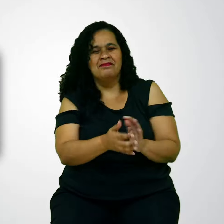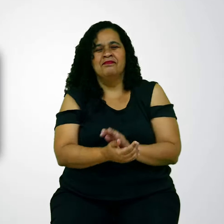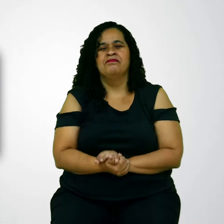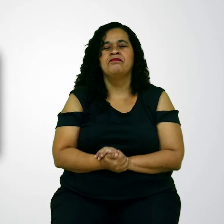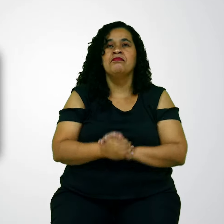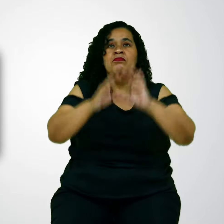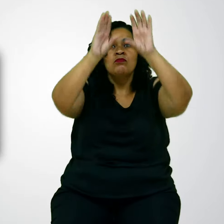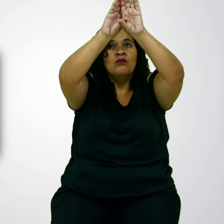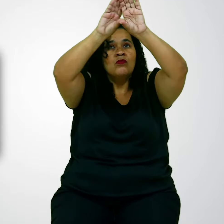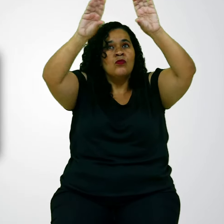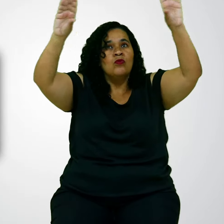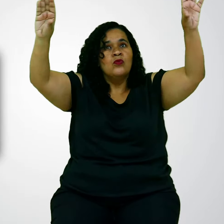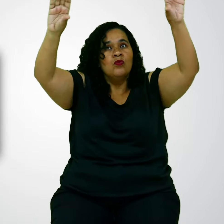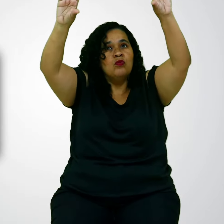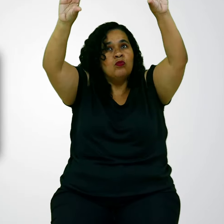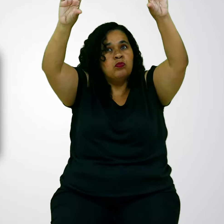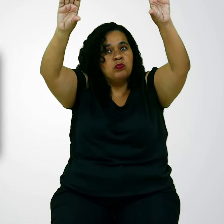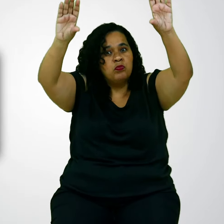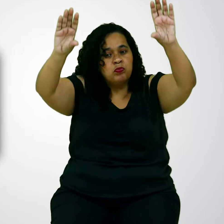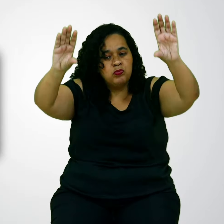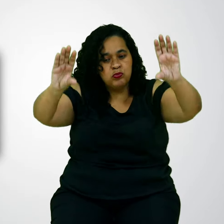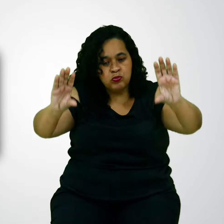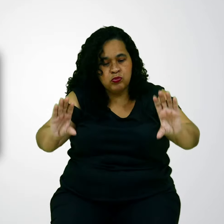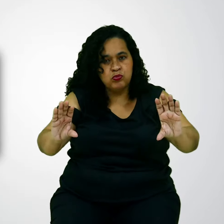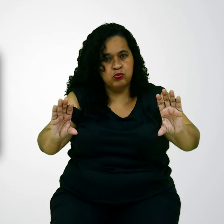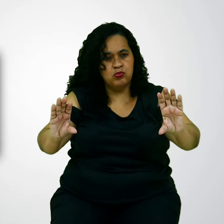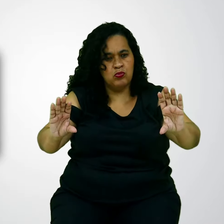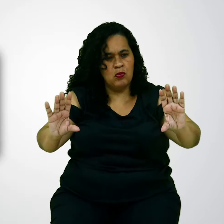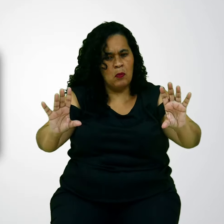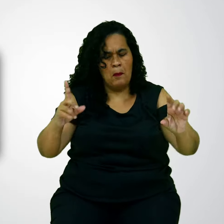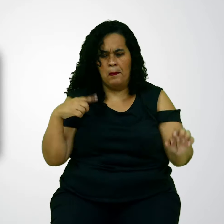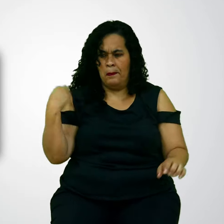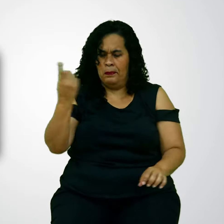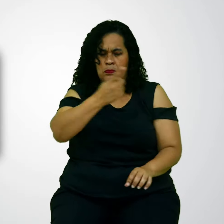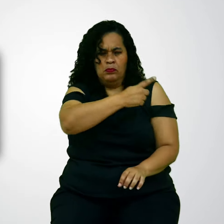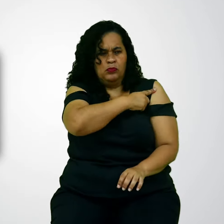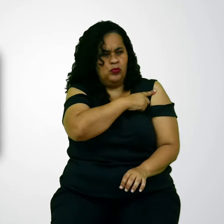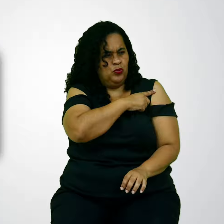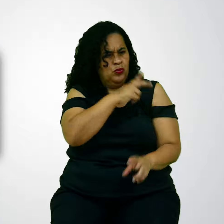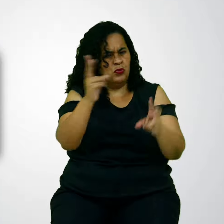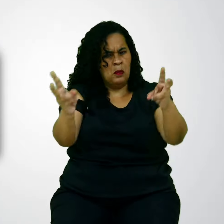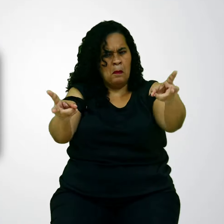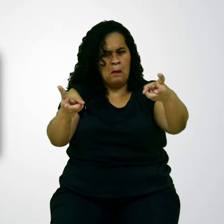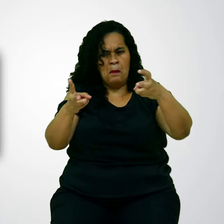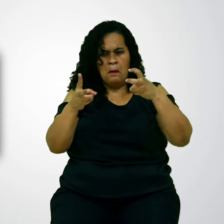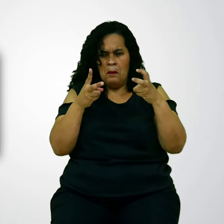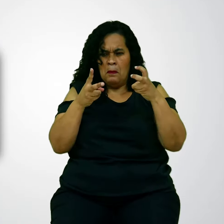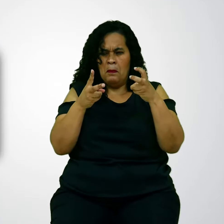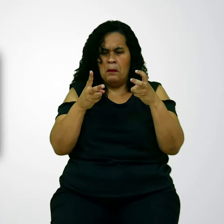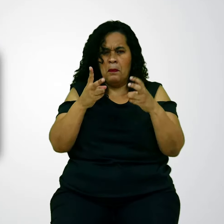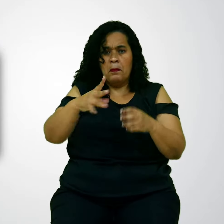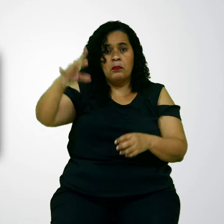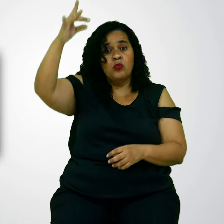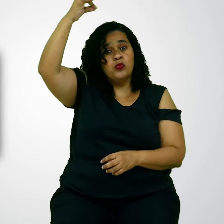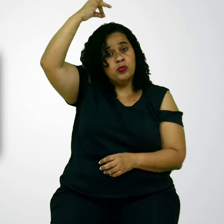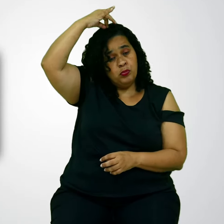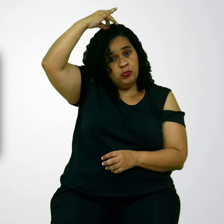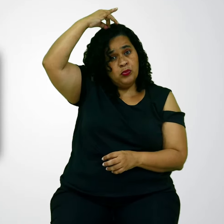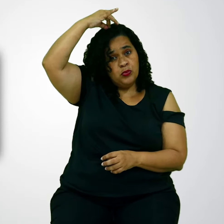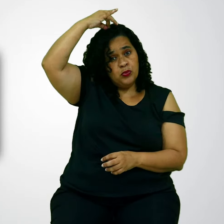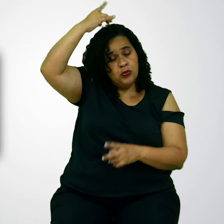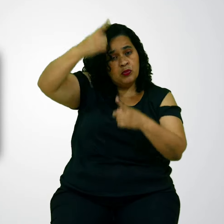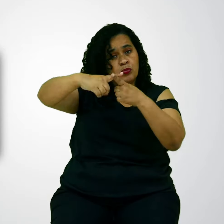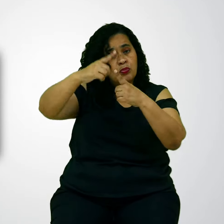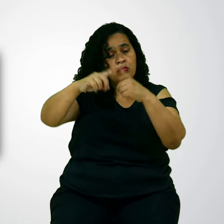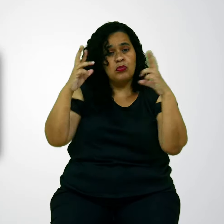chega, não é uma área geográfica, é uma área espiritual. O reino de Deus desce na pessoa